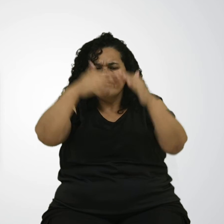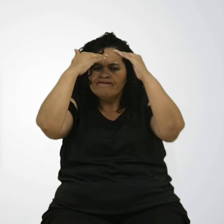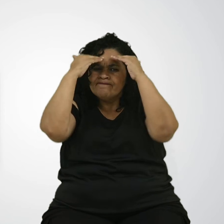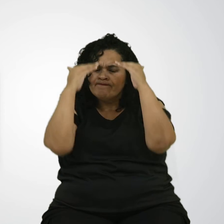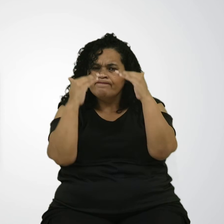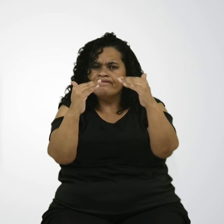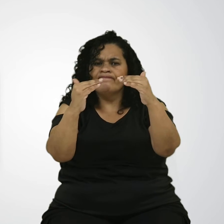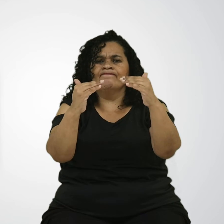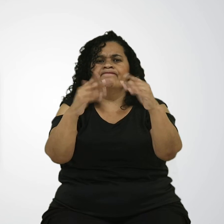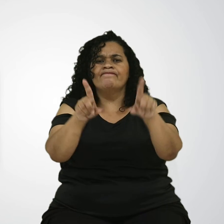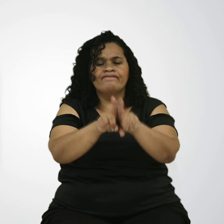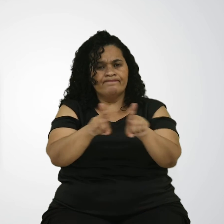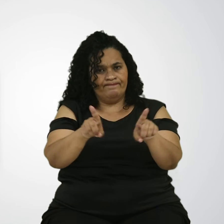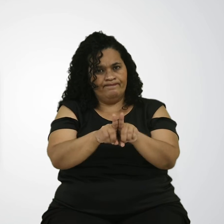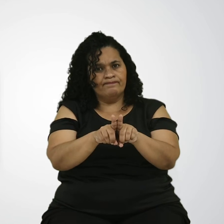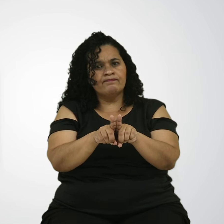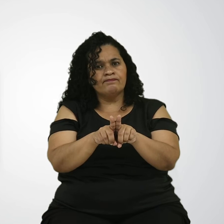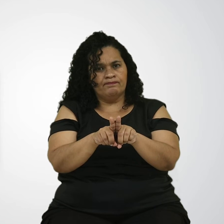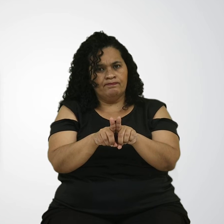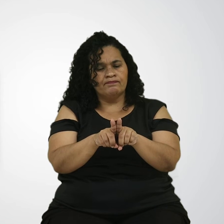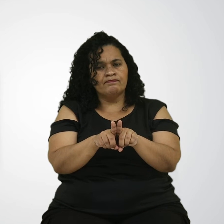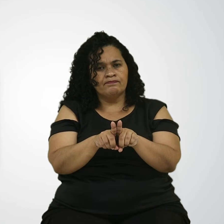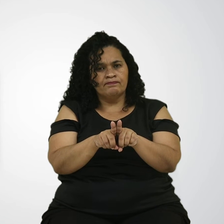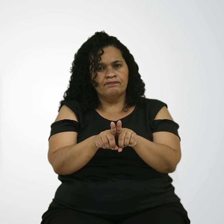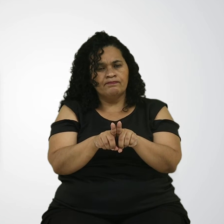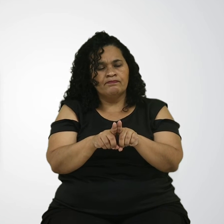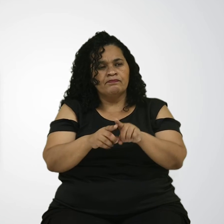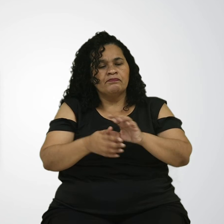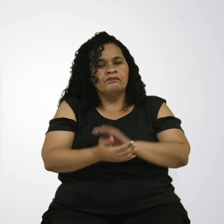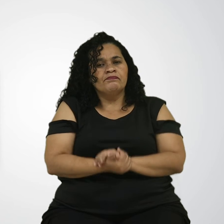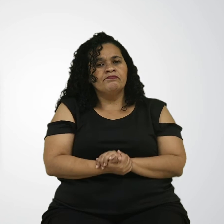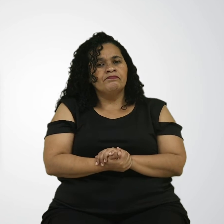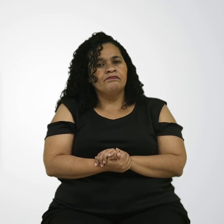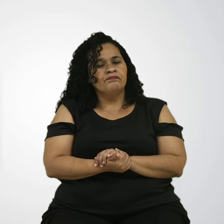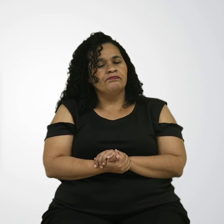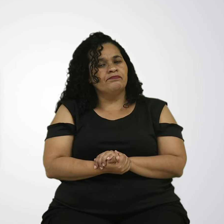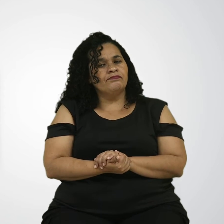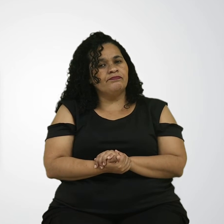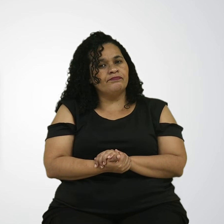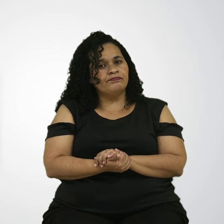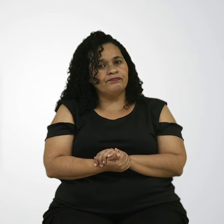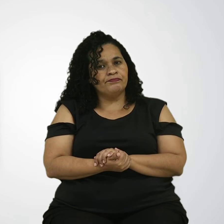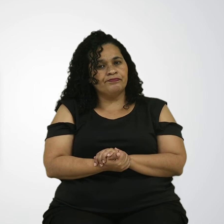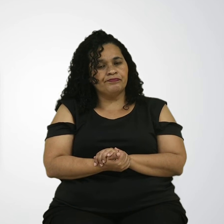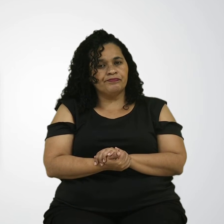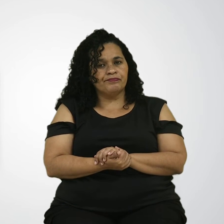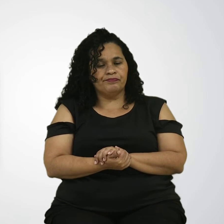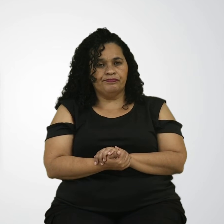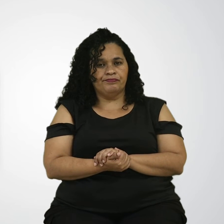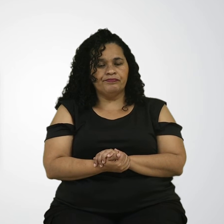em que nós estamos vivendo. Isso é importante. Então, assim, a